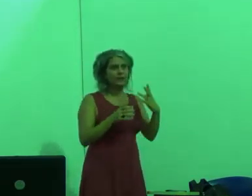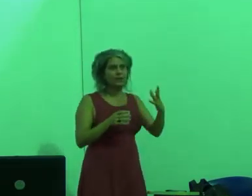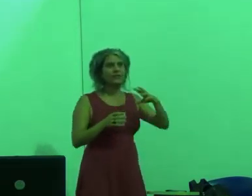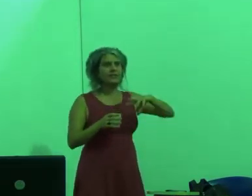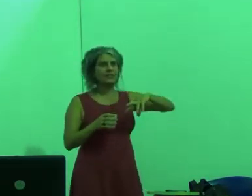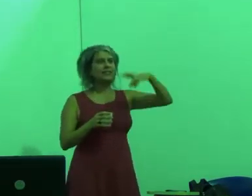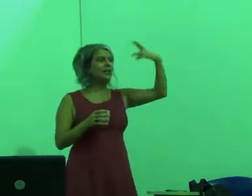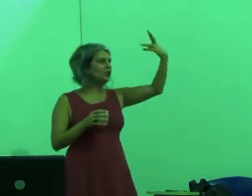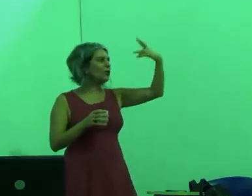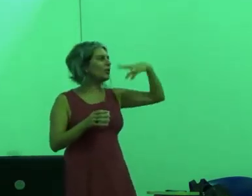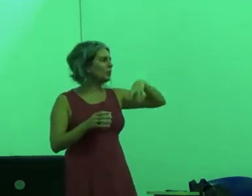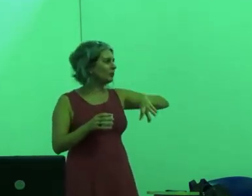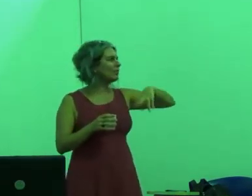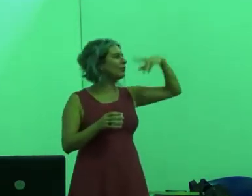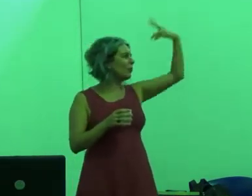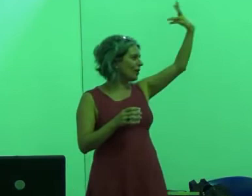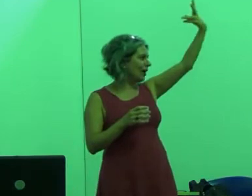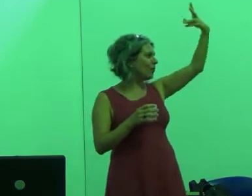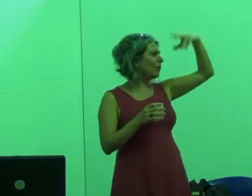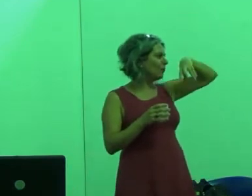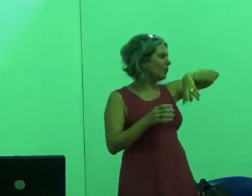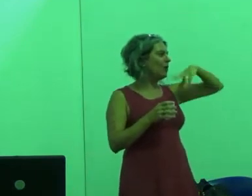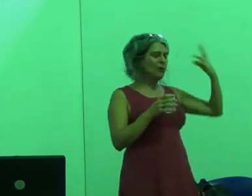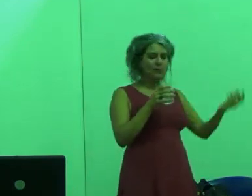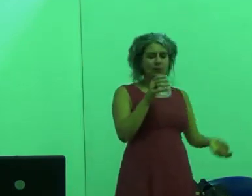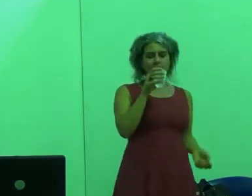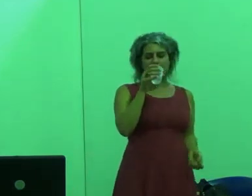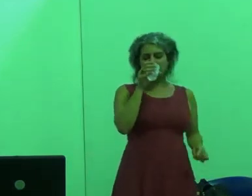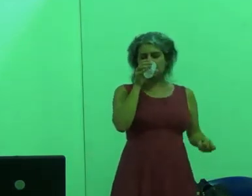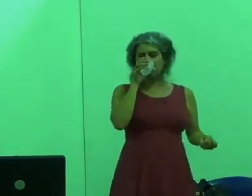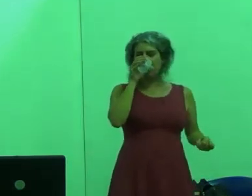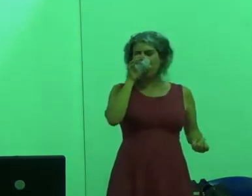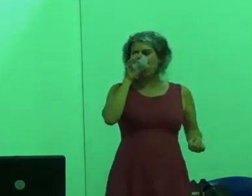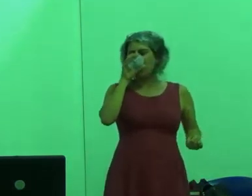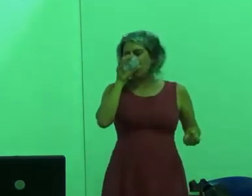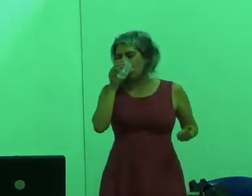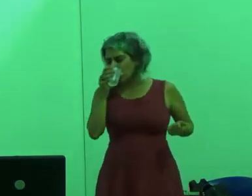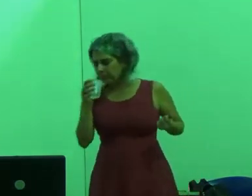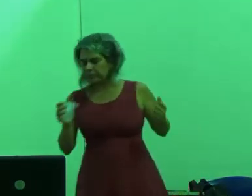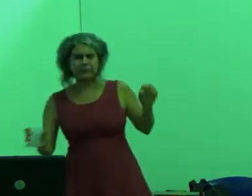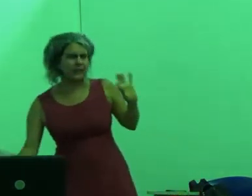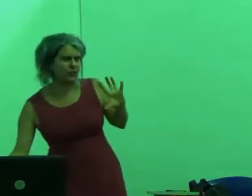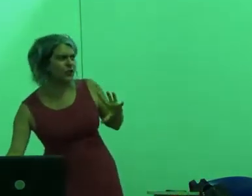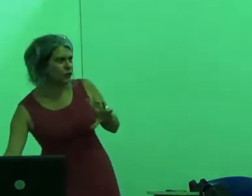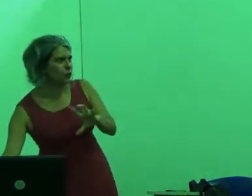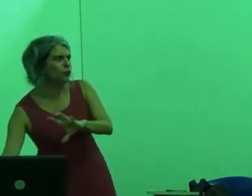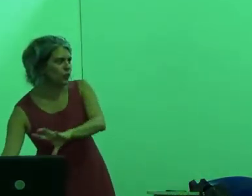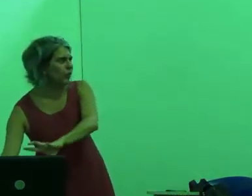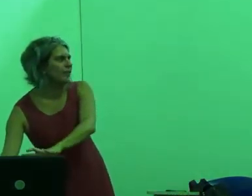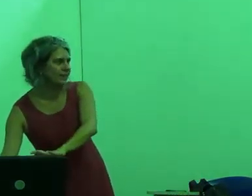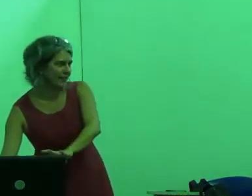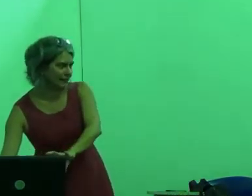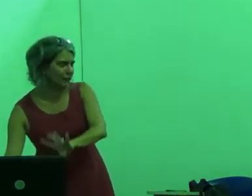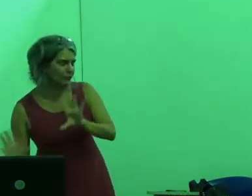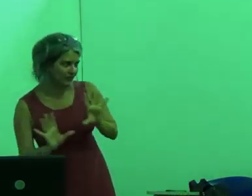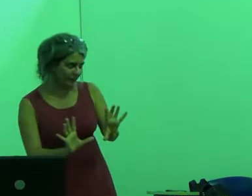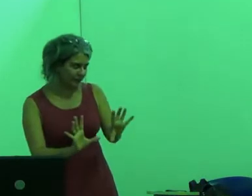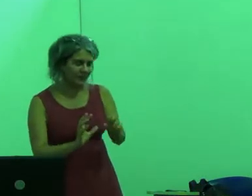coisa da necessidade da correspondência do local com o global e tal. Gente, eu juro que eu só vou ler esse gráfico e